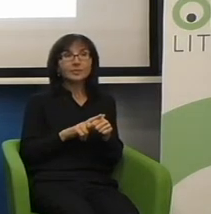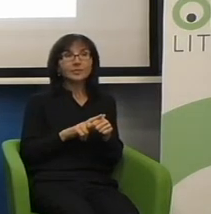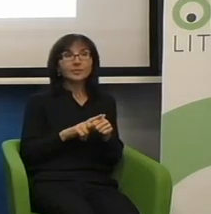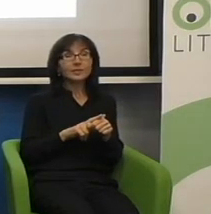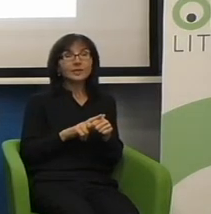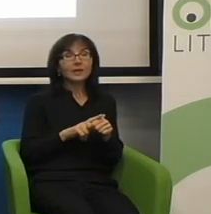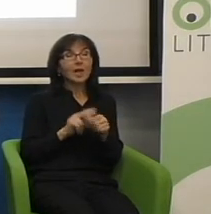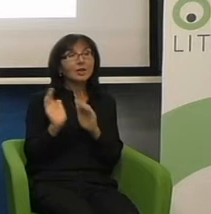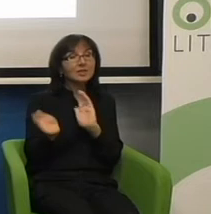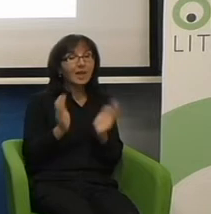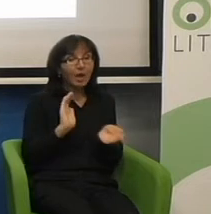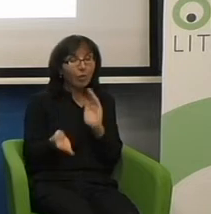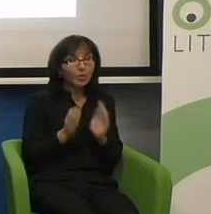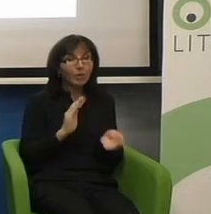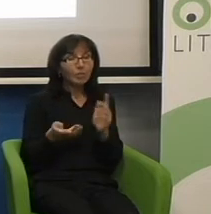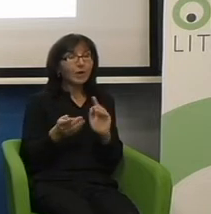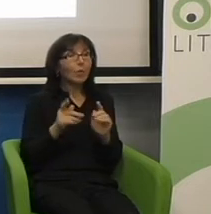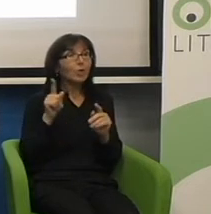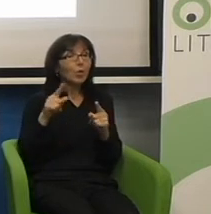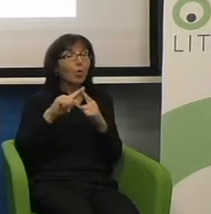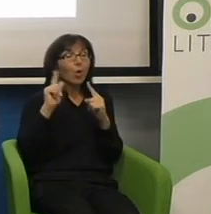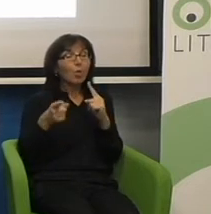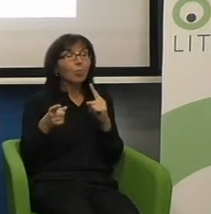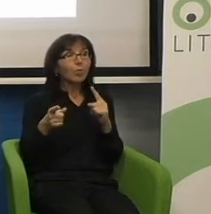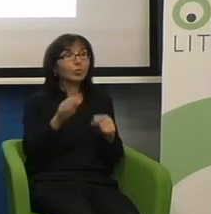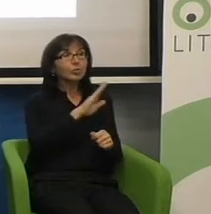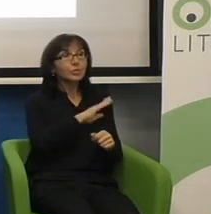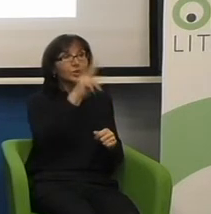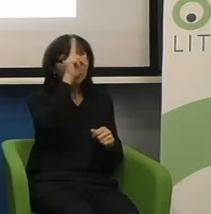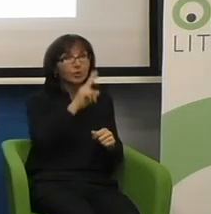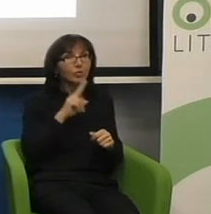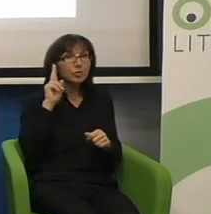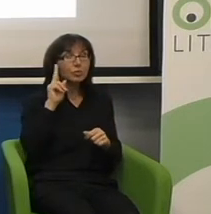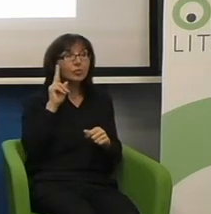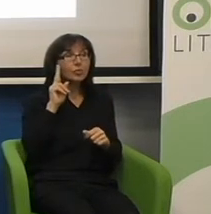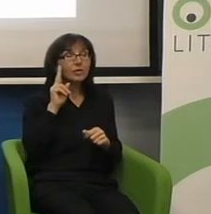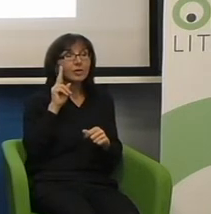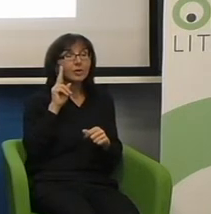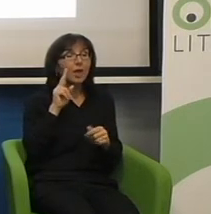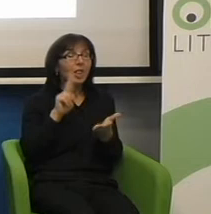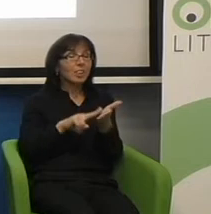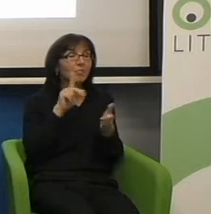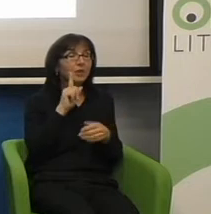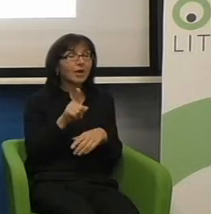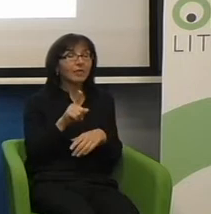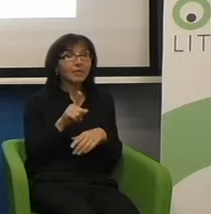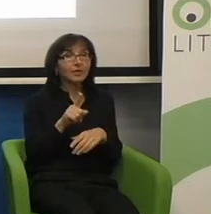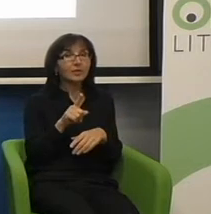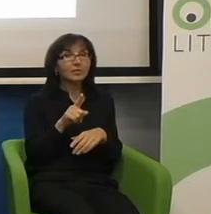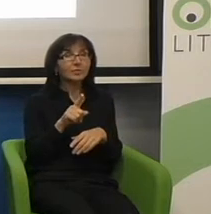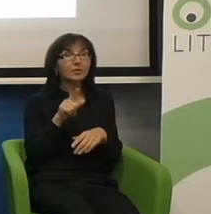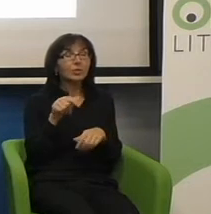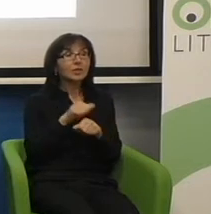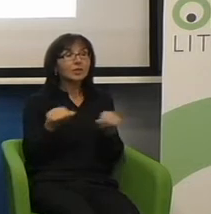życiorysu zaopiekowała nią po śmierci rodziców, a naprawdę to